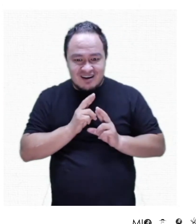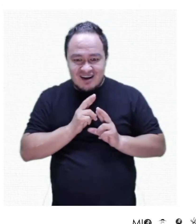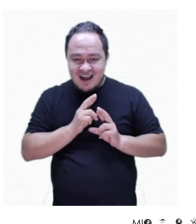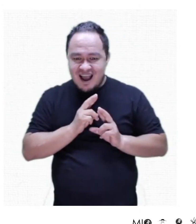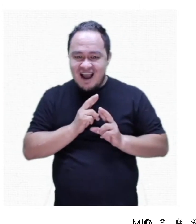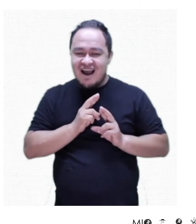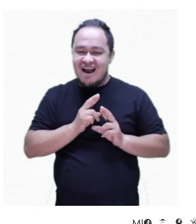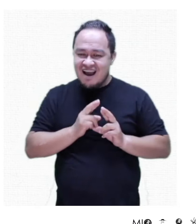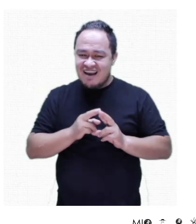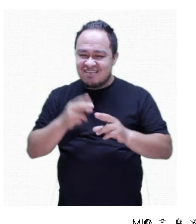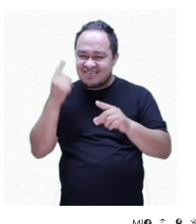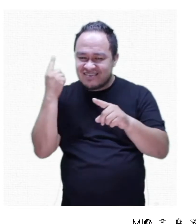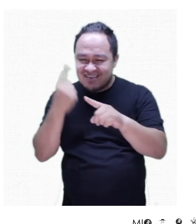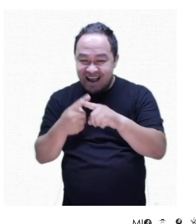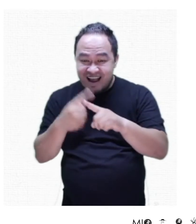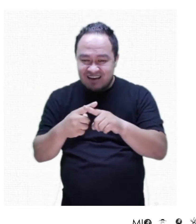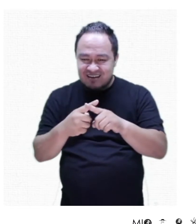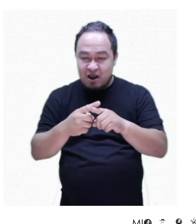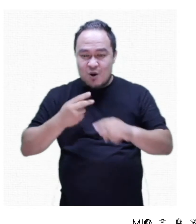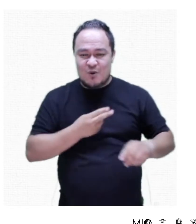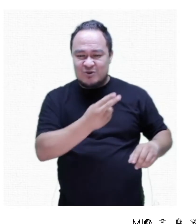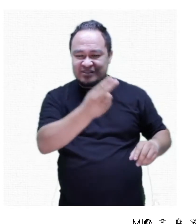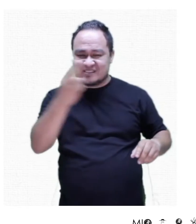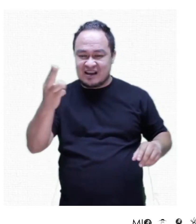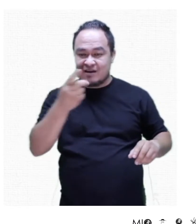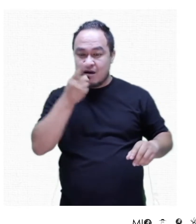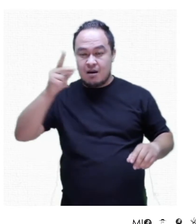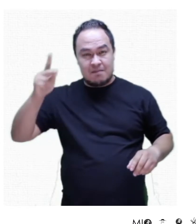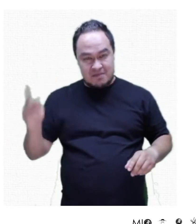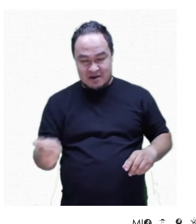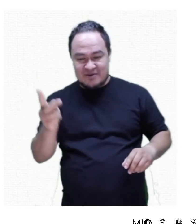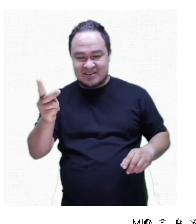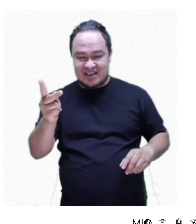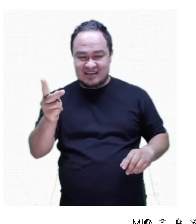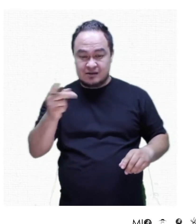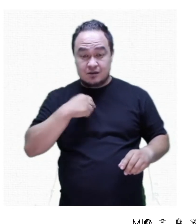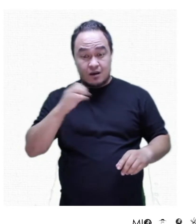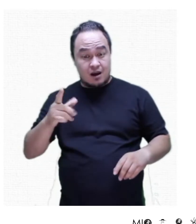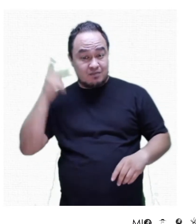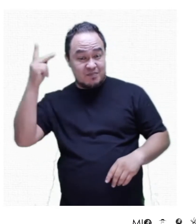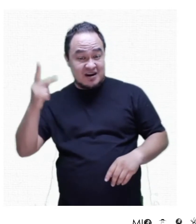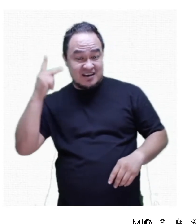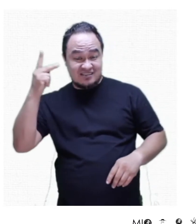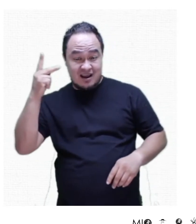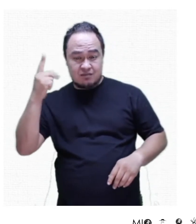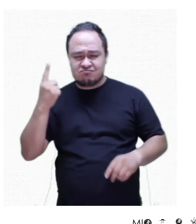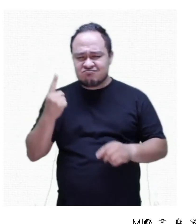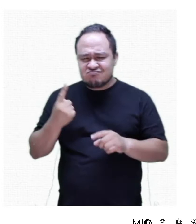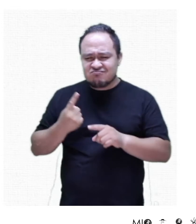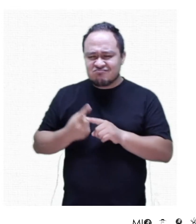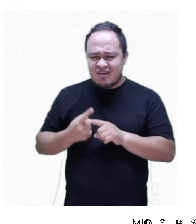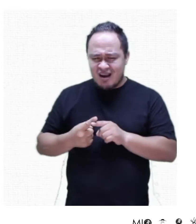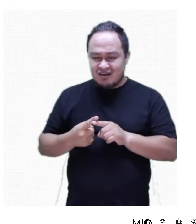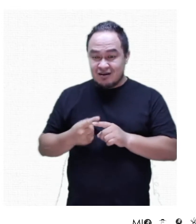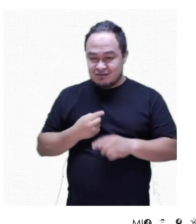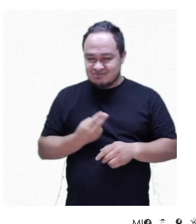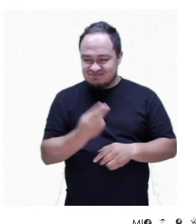¡Buenos días! Respondió el eco. «¿Quién es usted?», preguntó el principito.